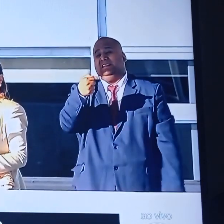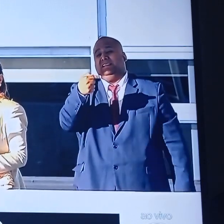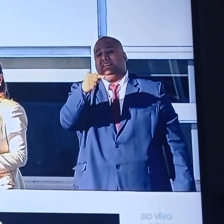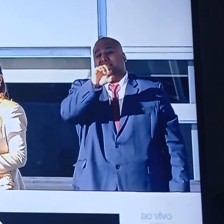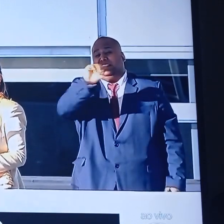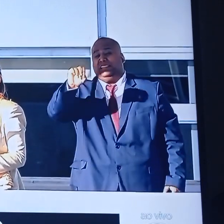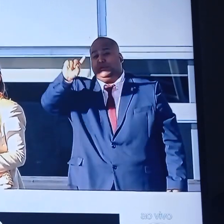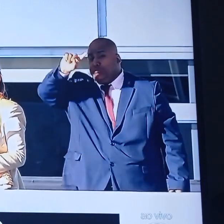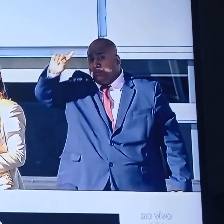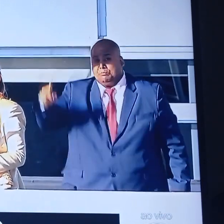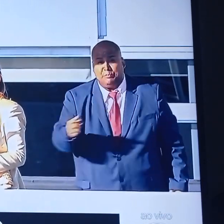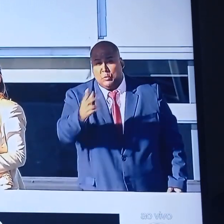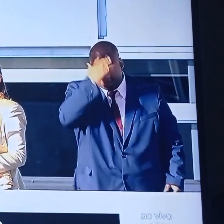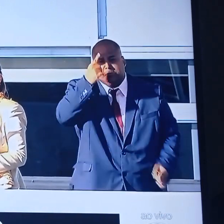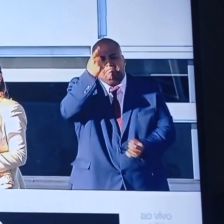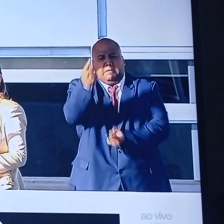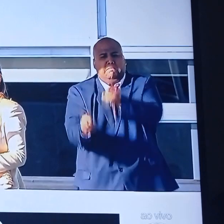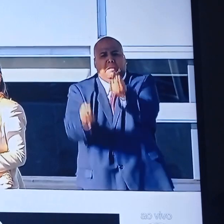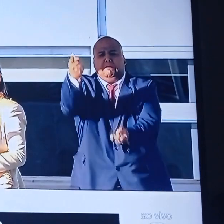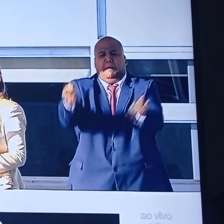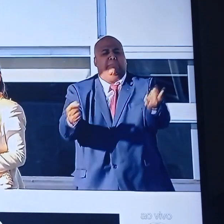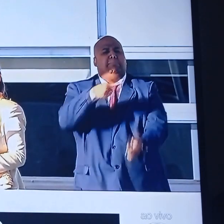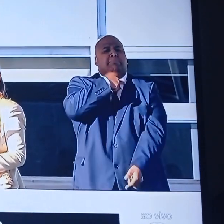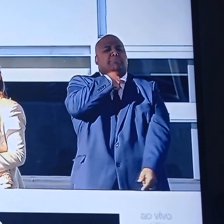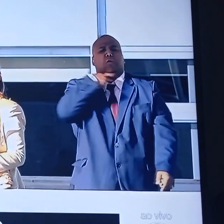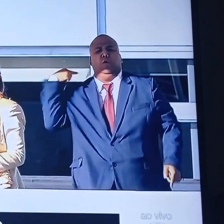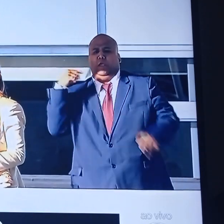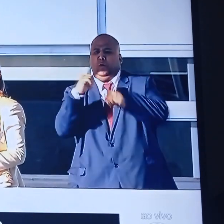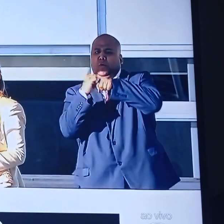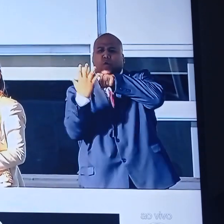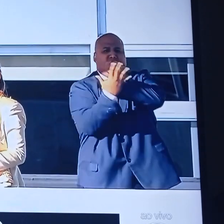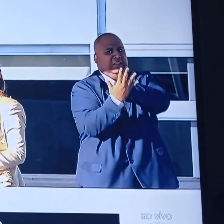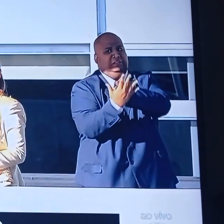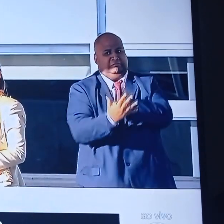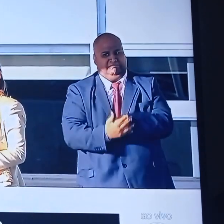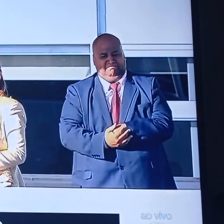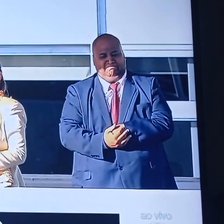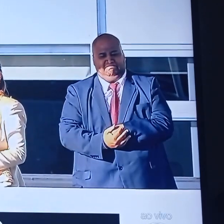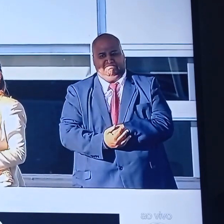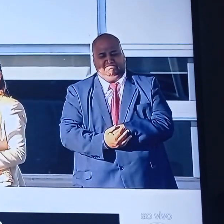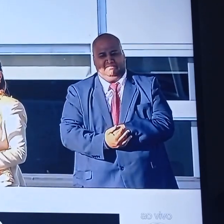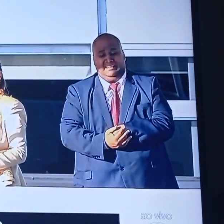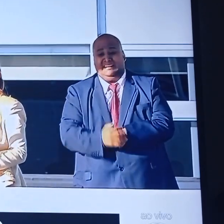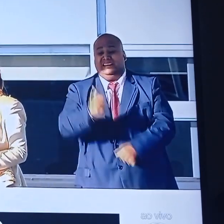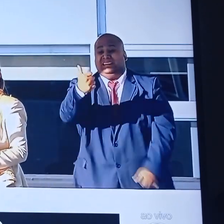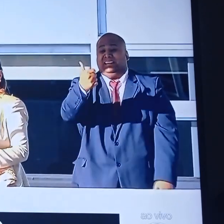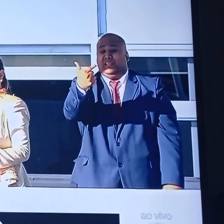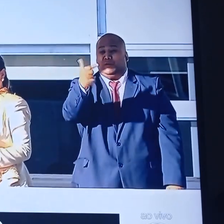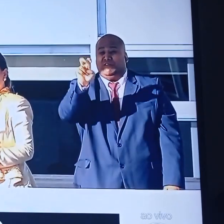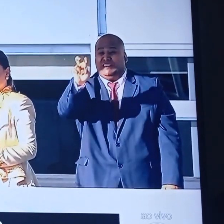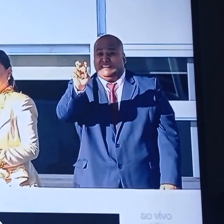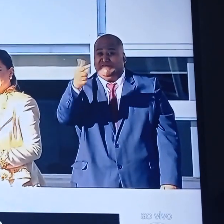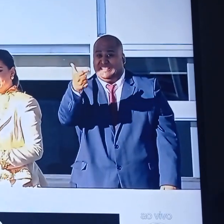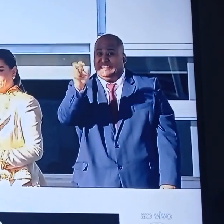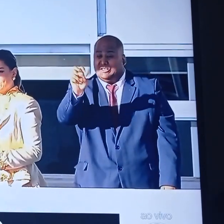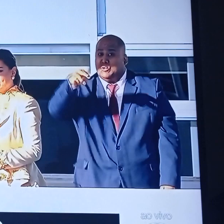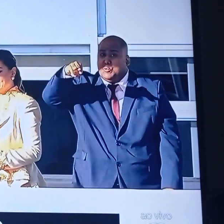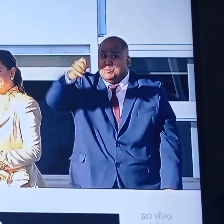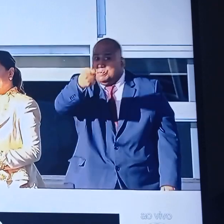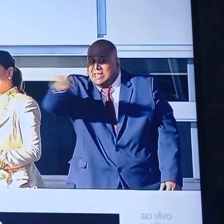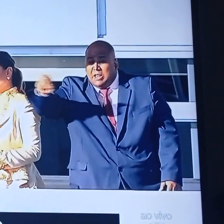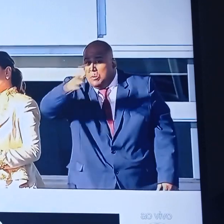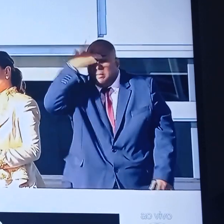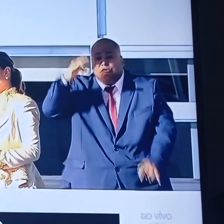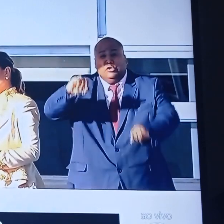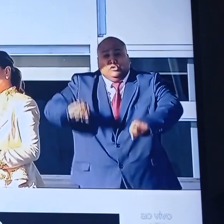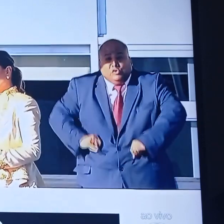700 mil brasileiros e brasileiras mortos pelo Covid-19. 125 milhões sofrendo